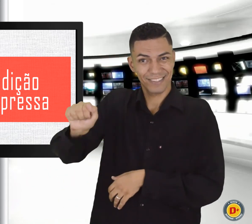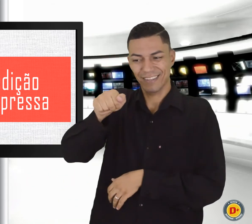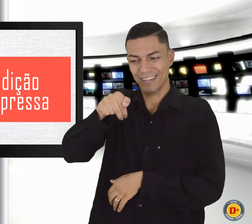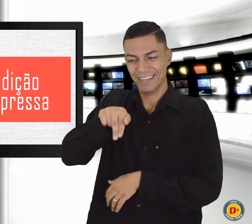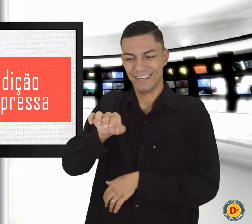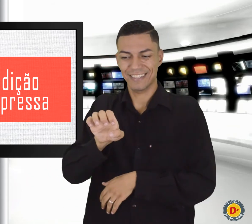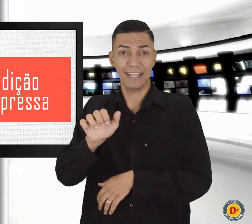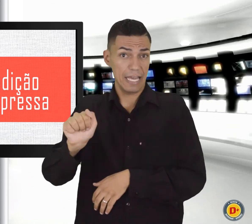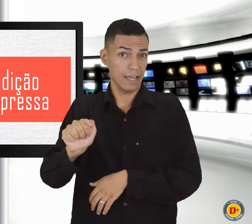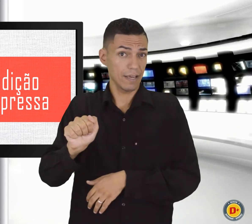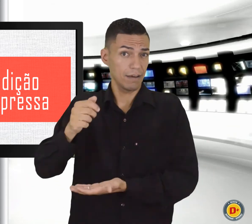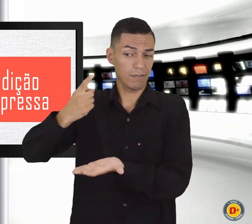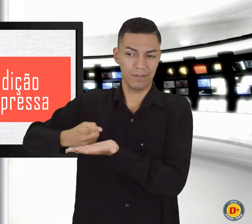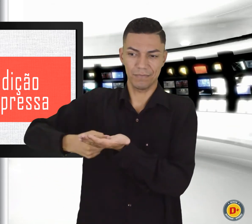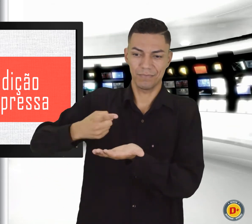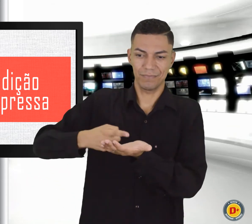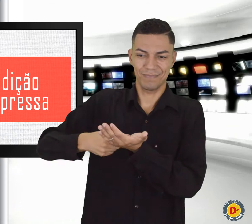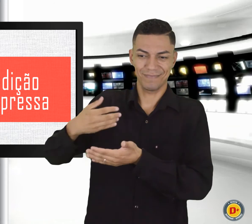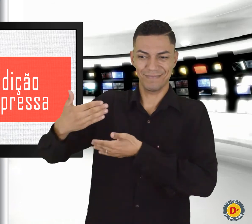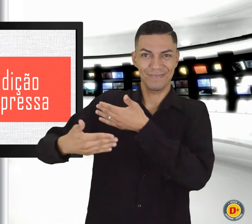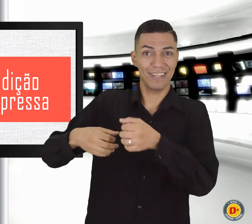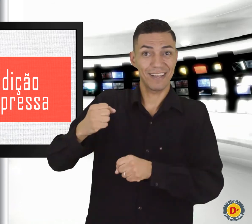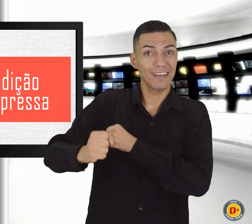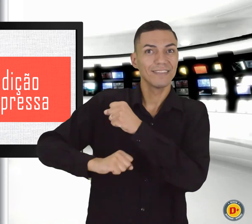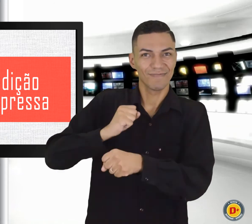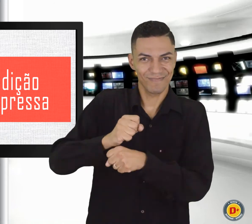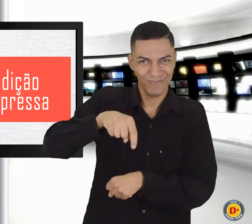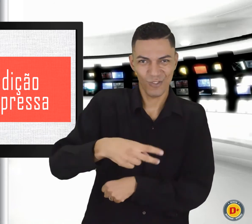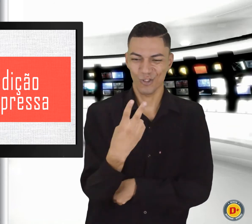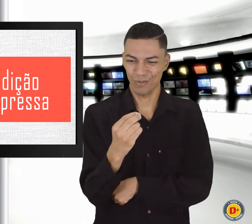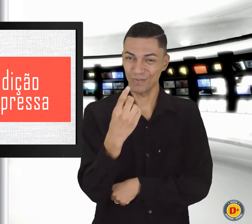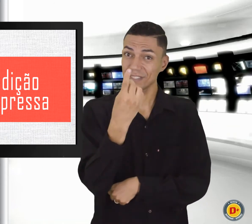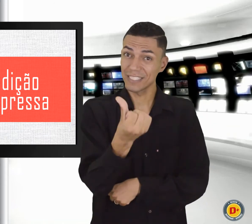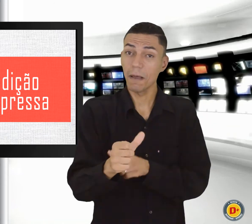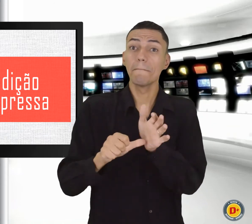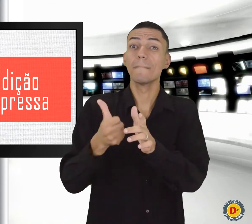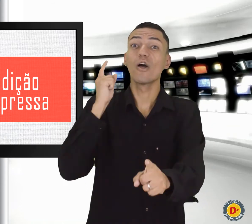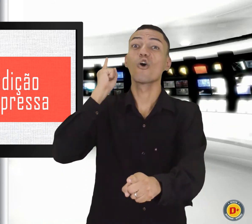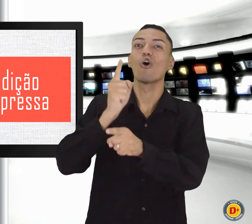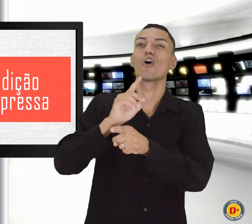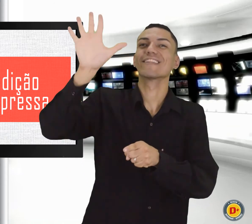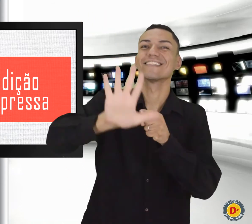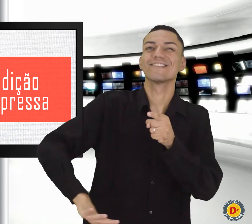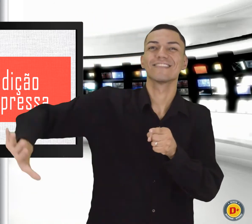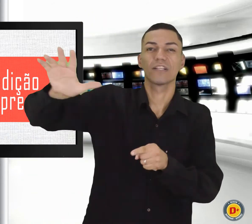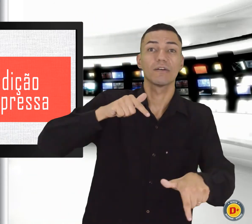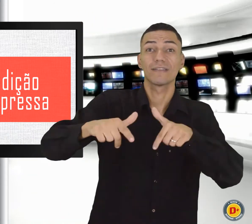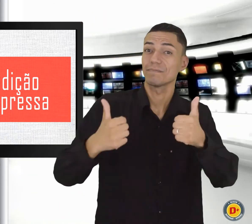Encontro Nacional do Emprego Apoiado em Curitiba. No momento, temos uma noção